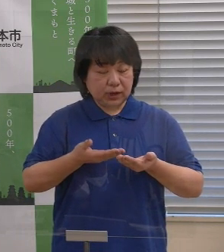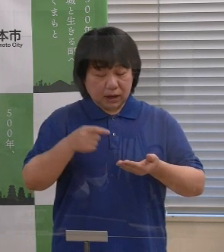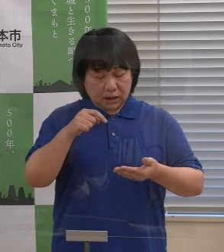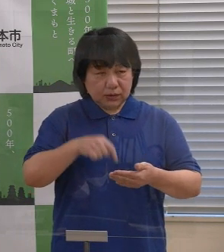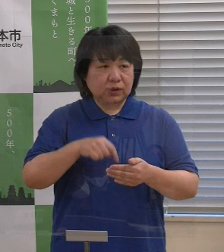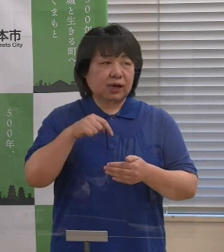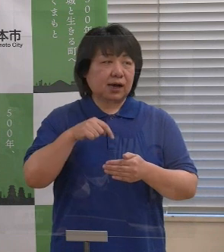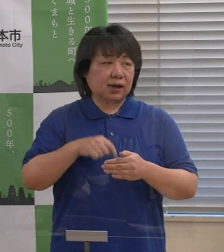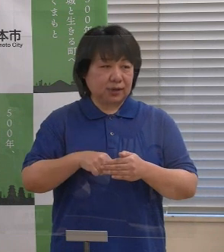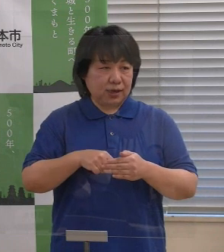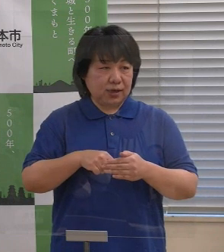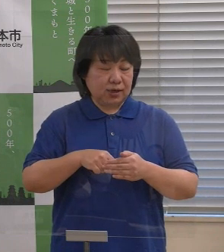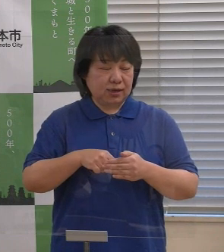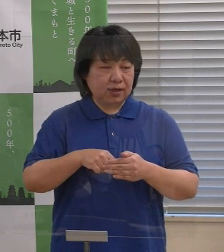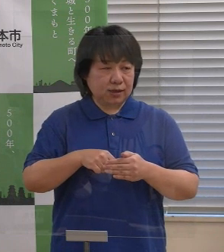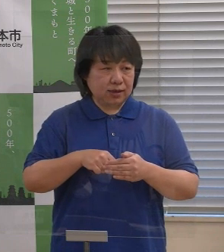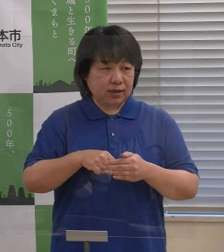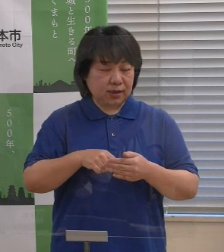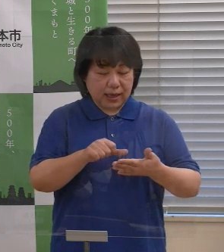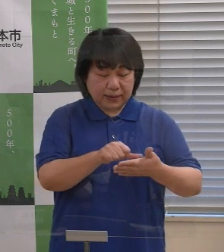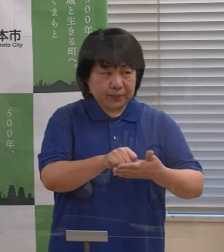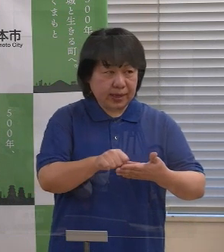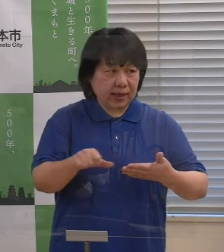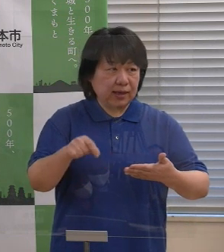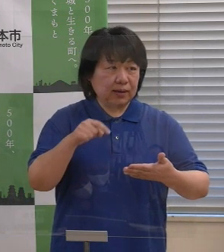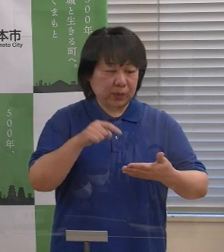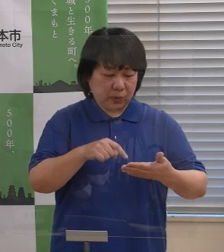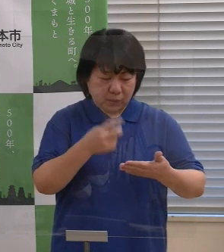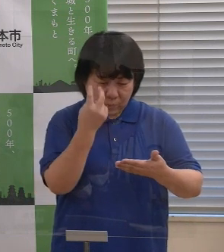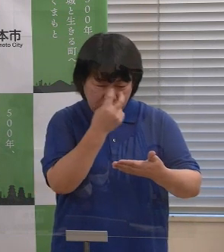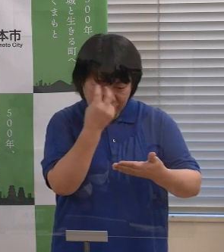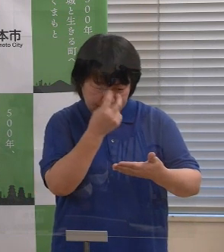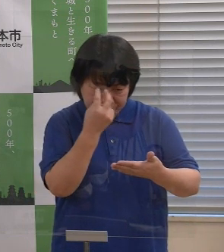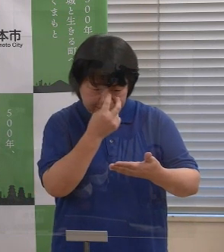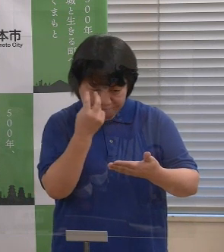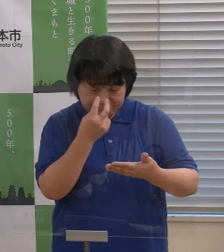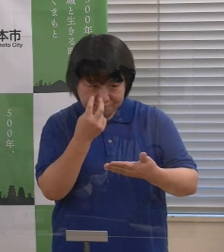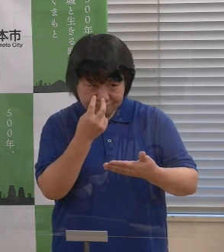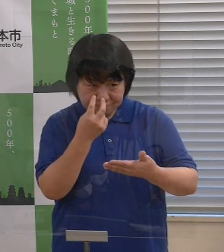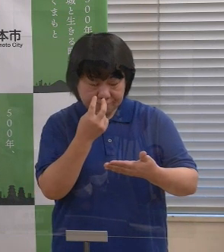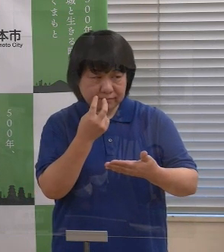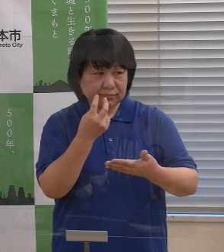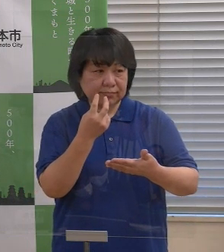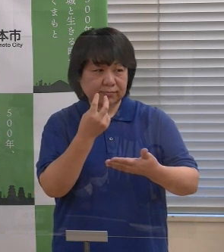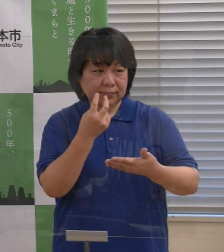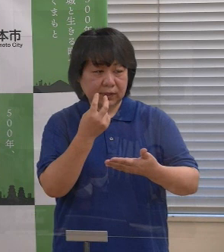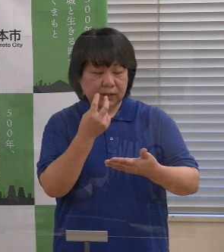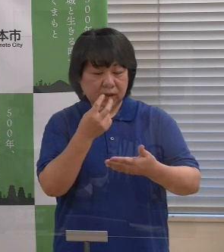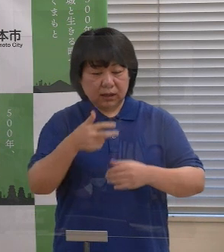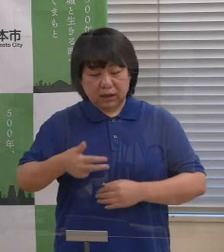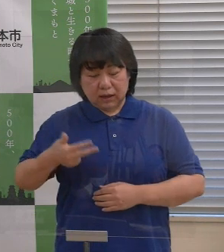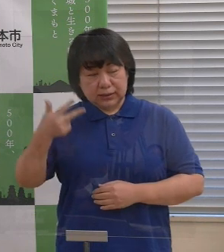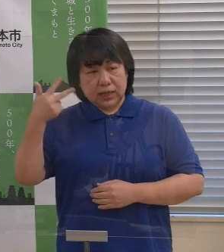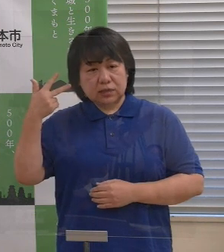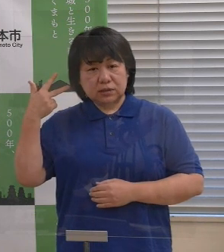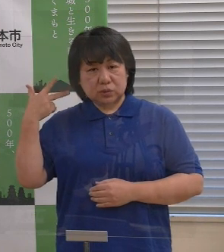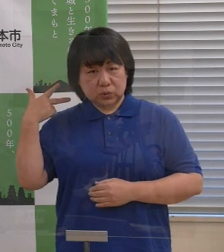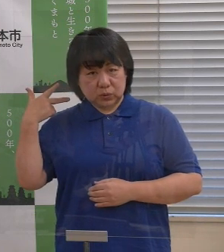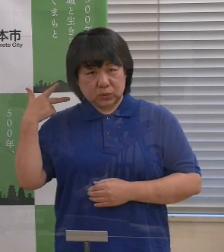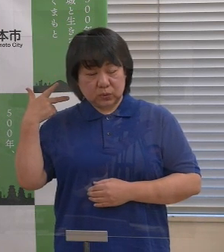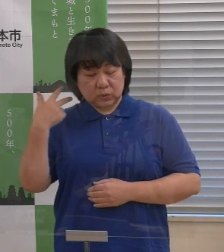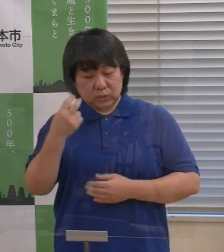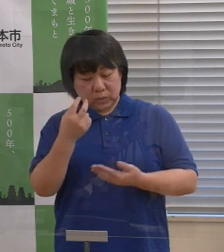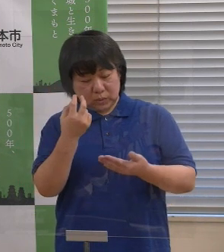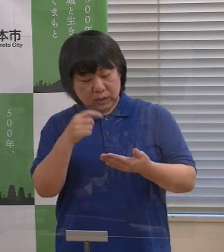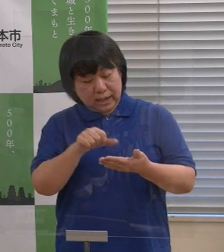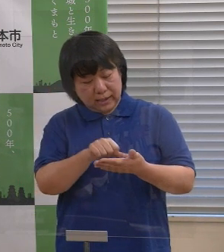そういった中で、まあ、名簿を、確認しておりました。先週ですね、はい、確認を